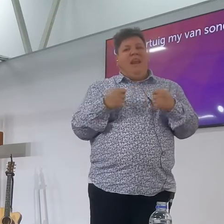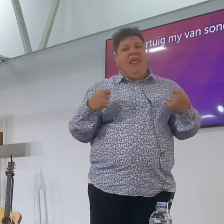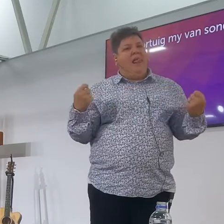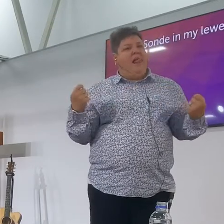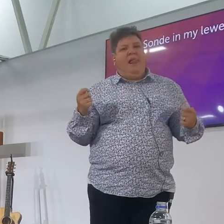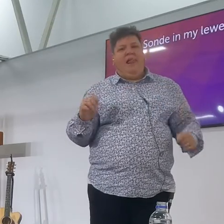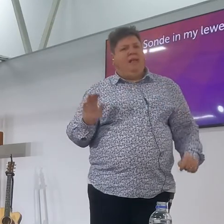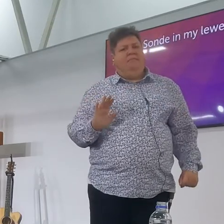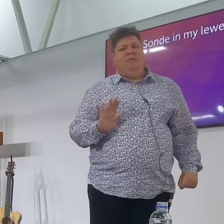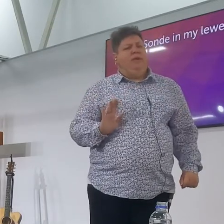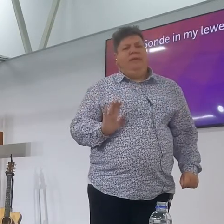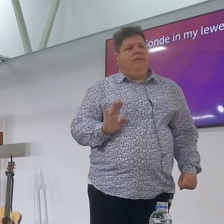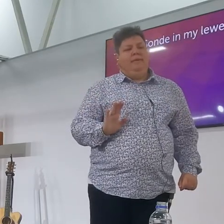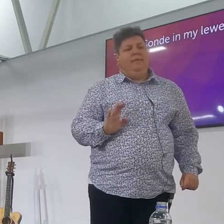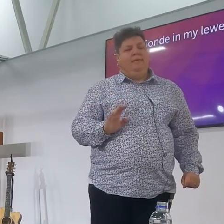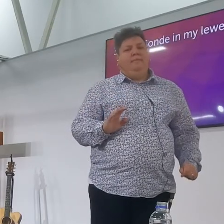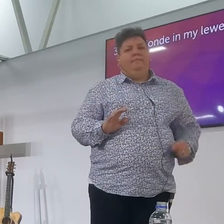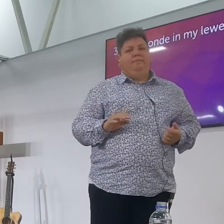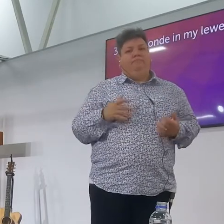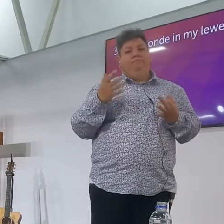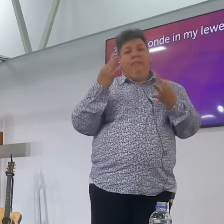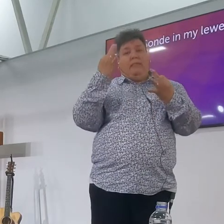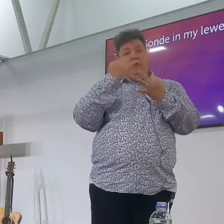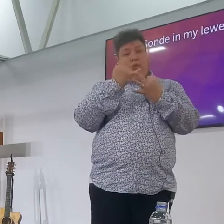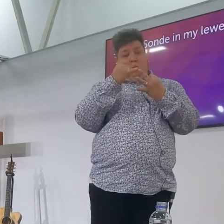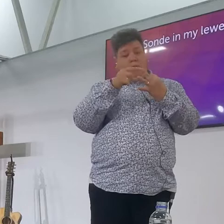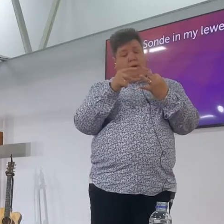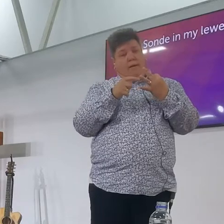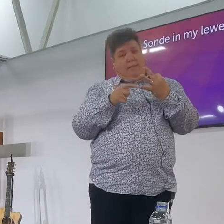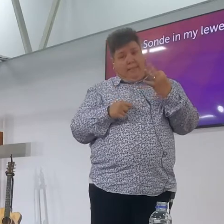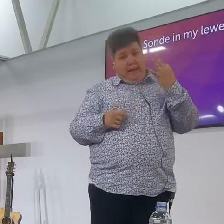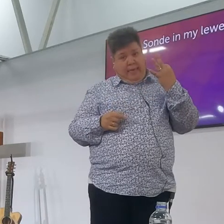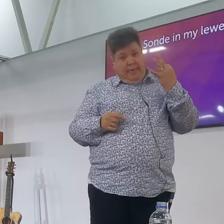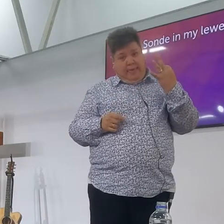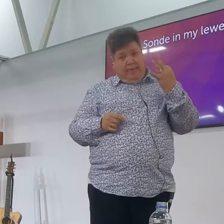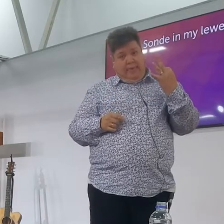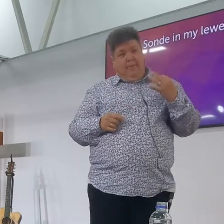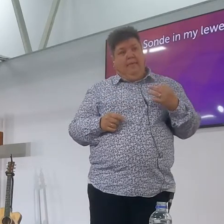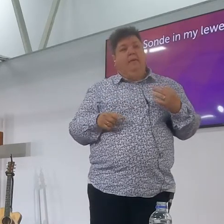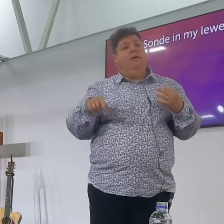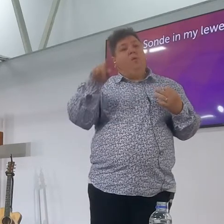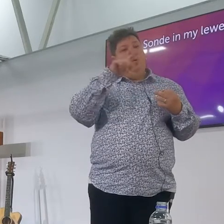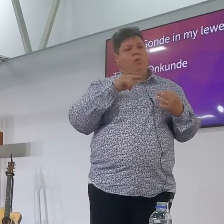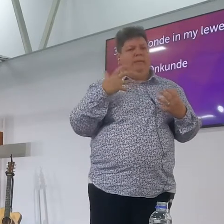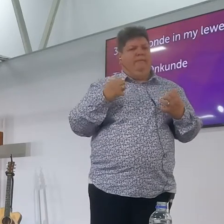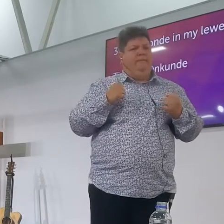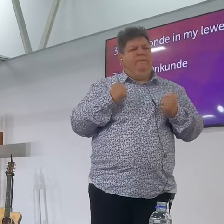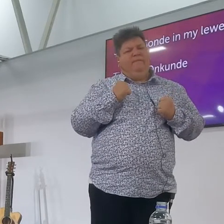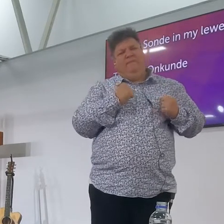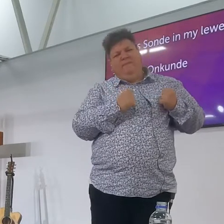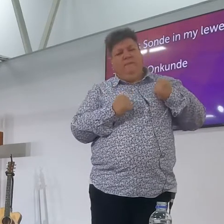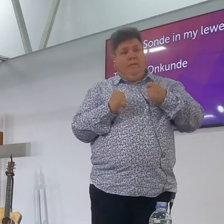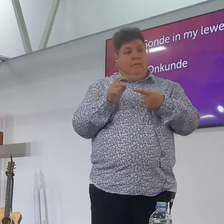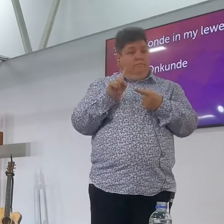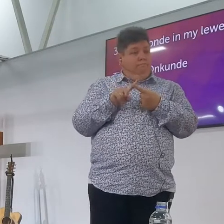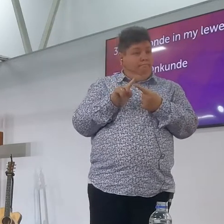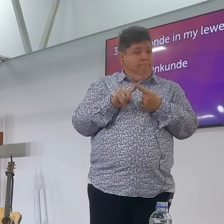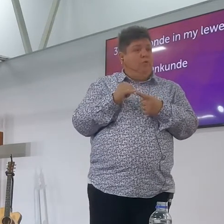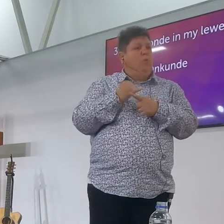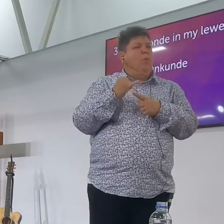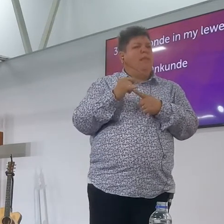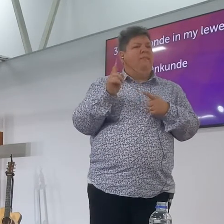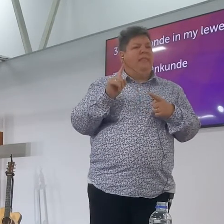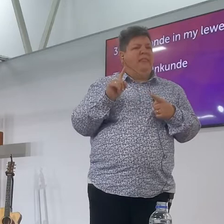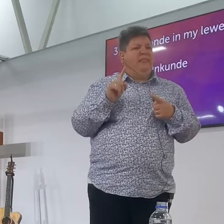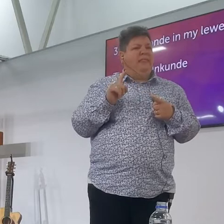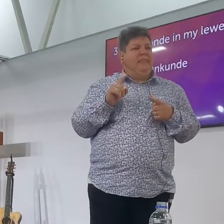met mense vertroebel nie. Nou, daar's drie tipe sondes in jou lewe, as jy reg hiervoor, drie tipe sondes wat ek en jy mee worstel. Die eerste ene is sonde wat ons doen in